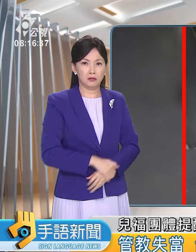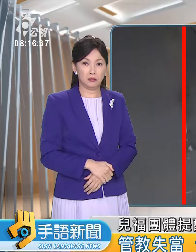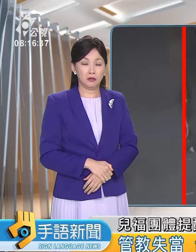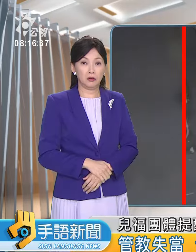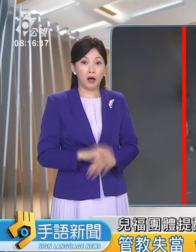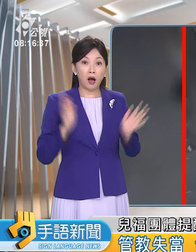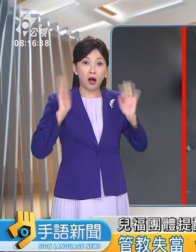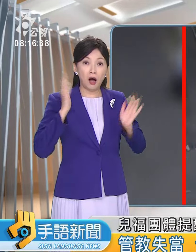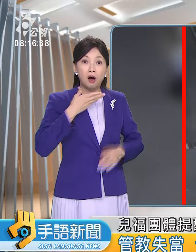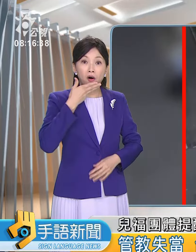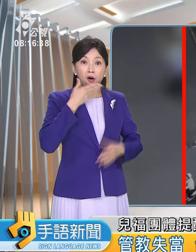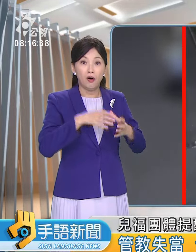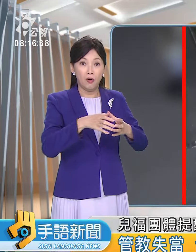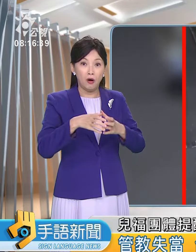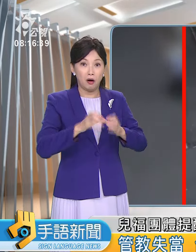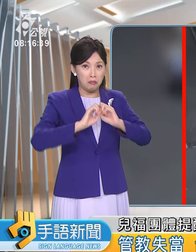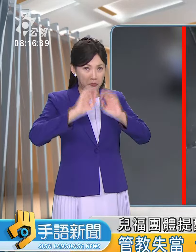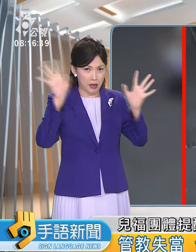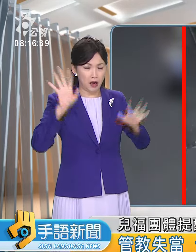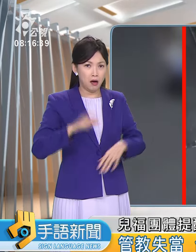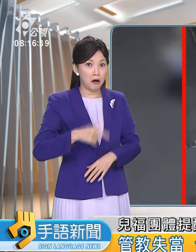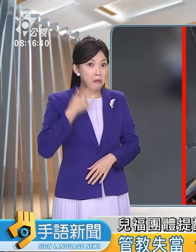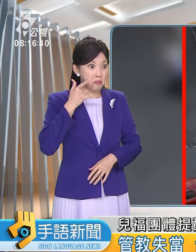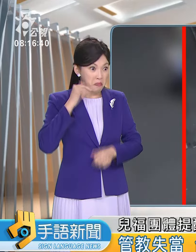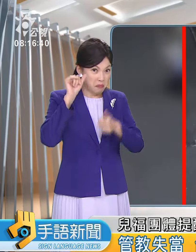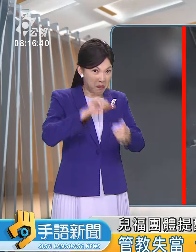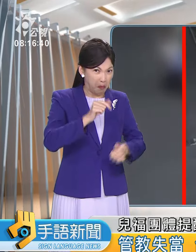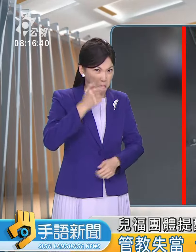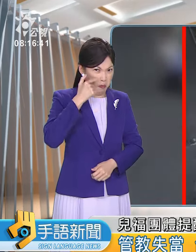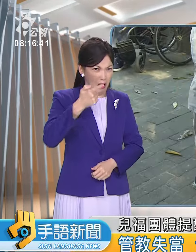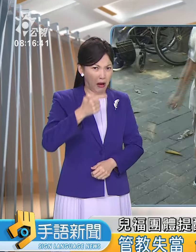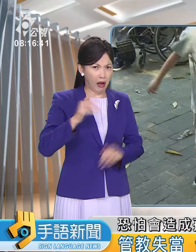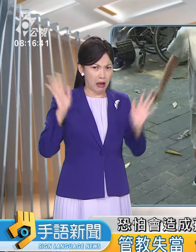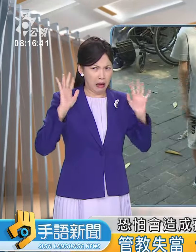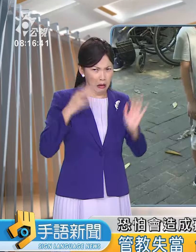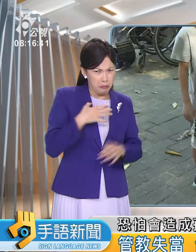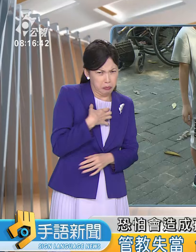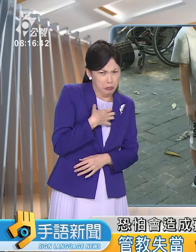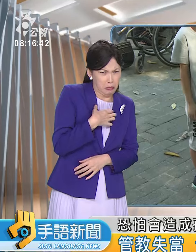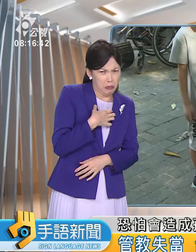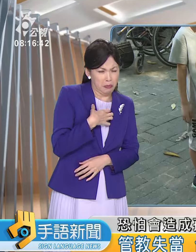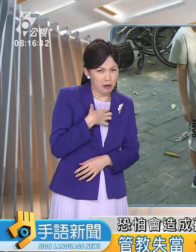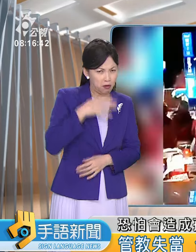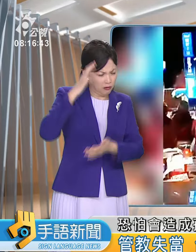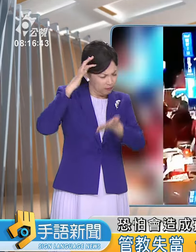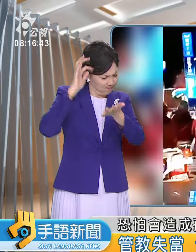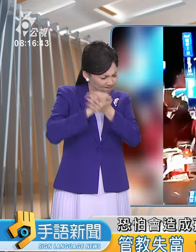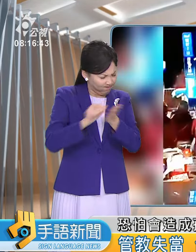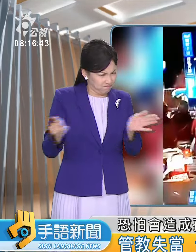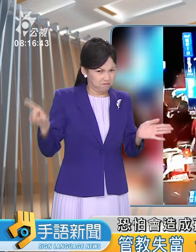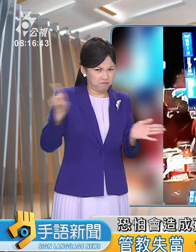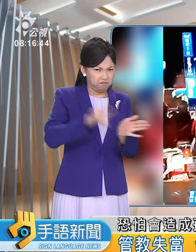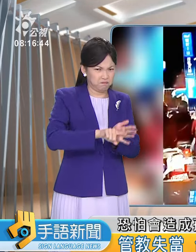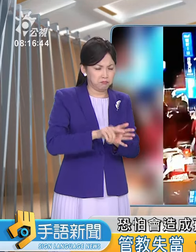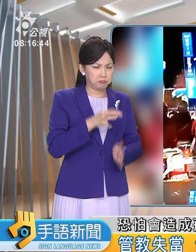儿福团体就提醒，类似的不正当管教恐怕会造成孩子长期的心理阴